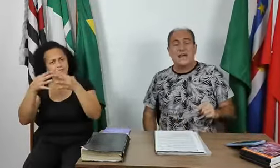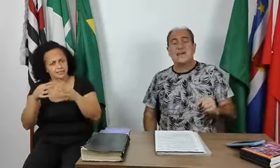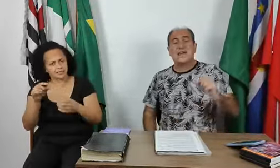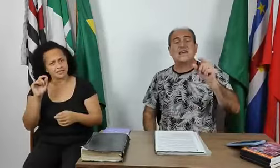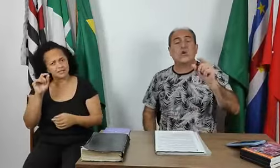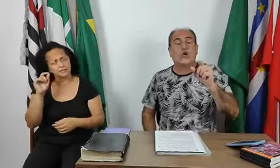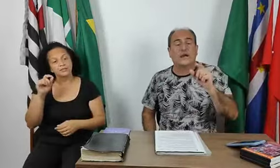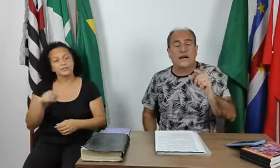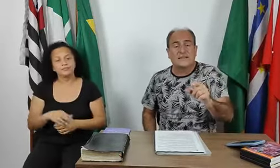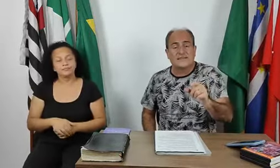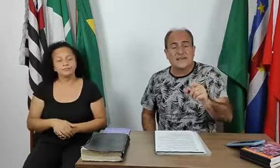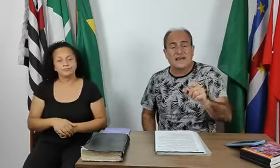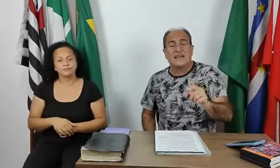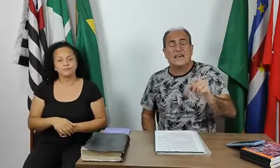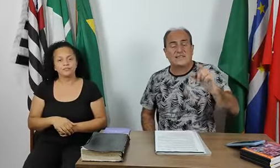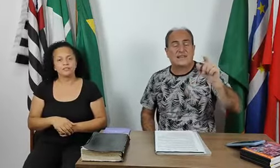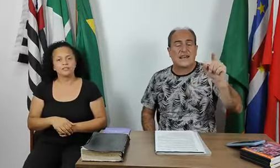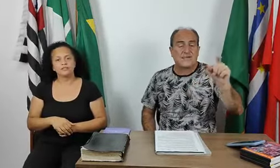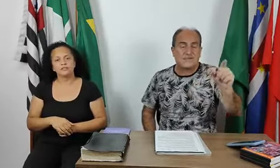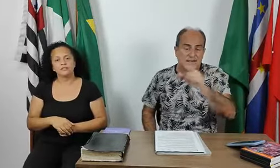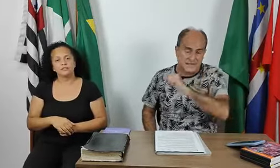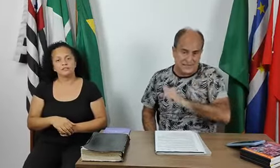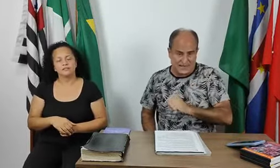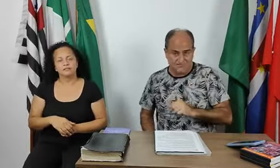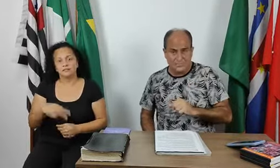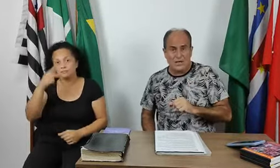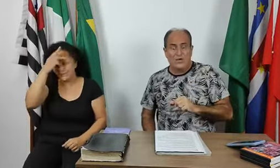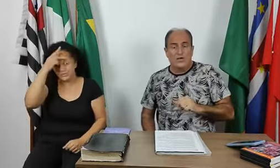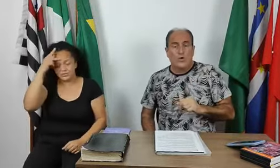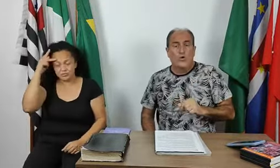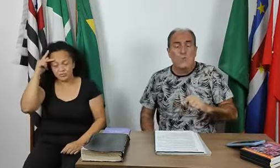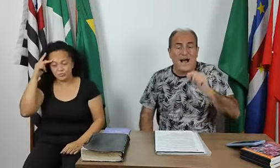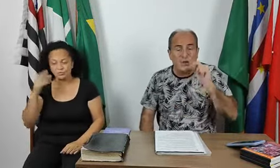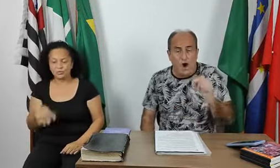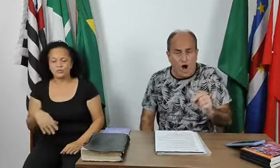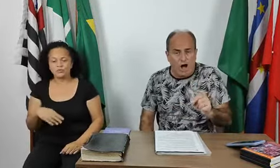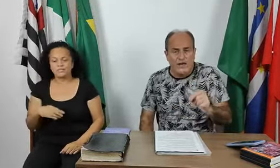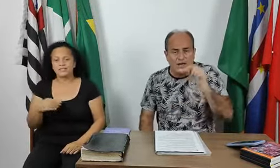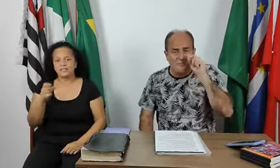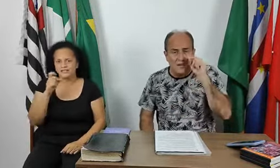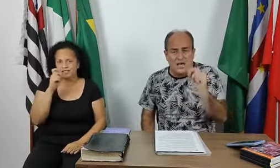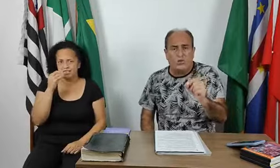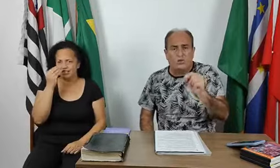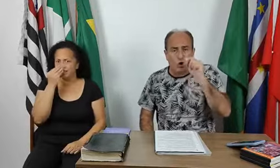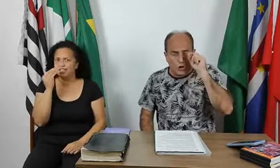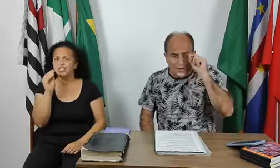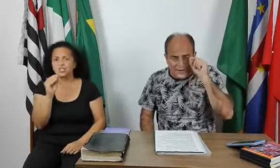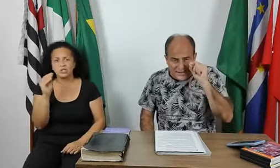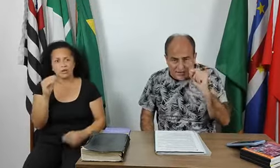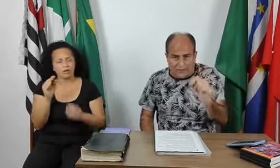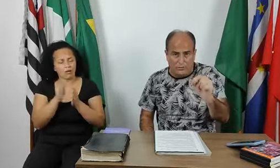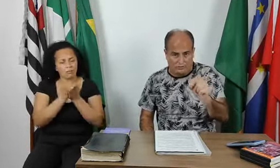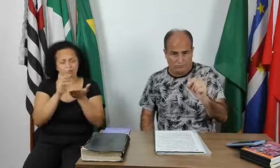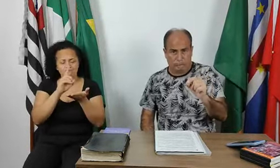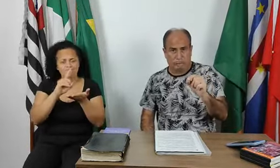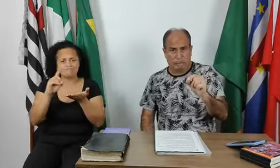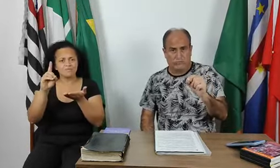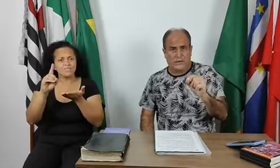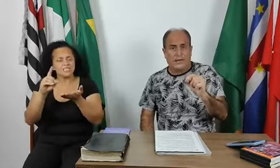da ignorância que escraviza. O maior inimigo do